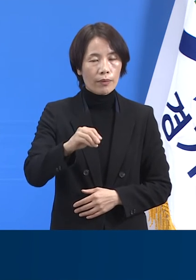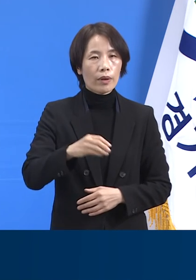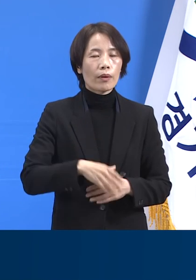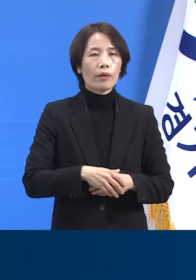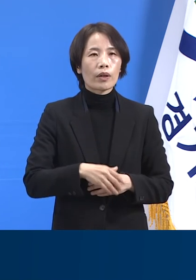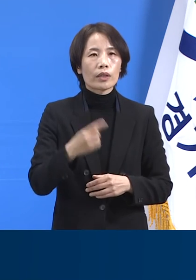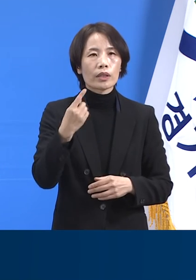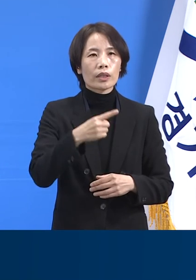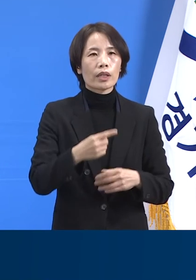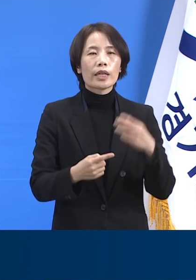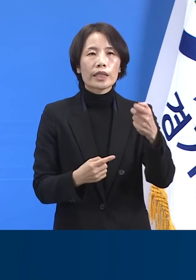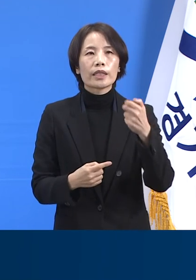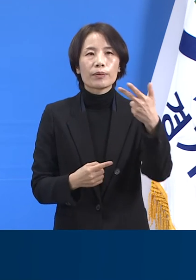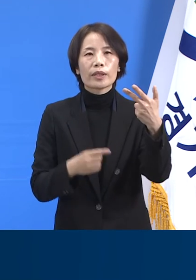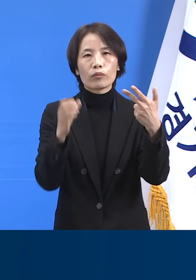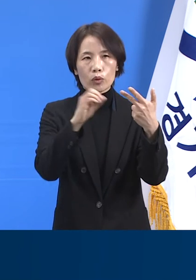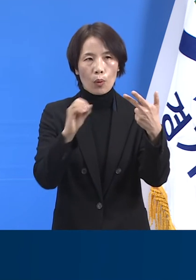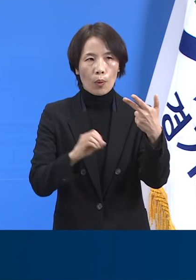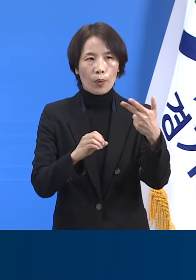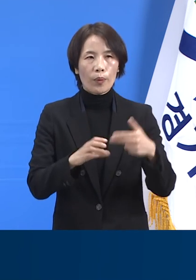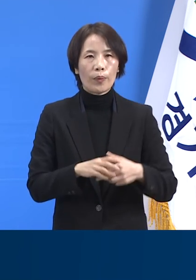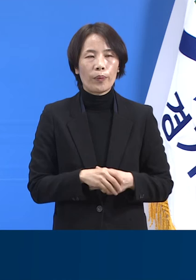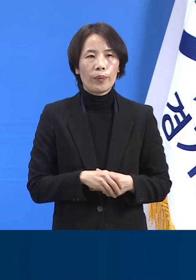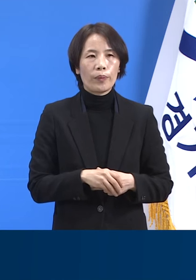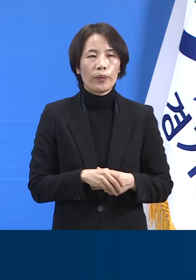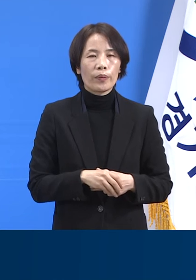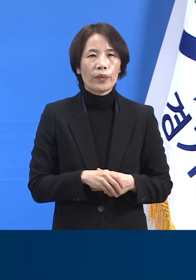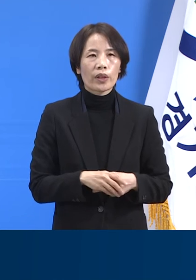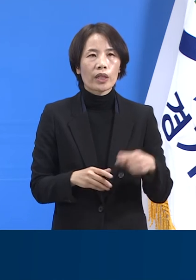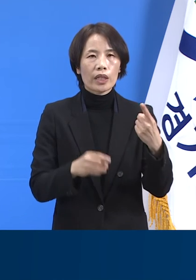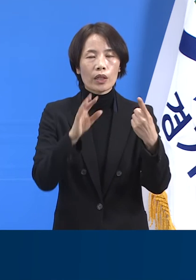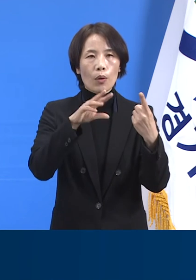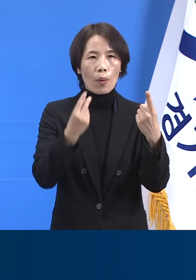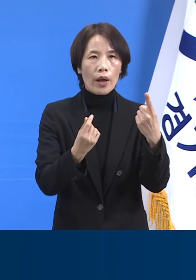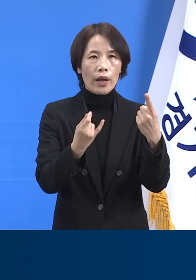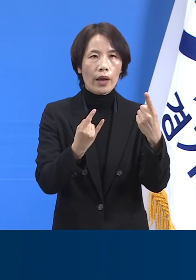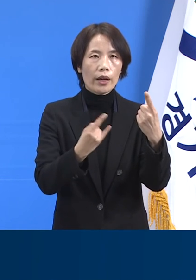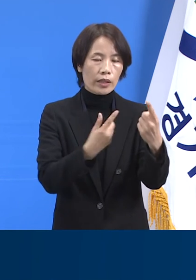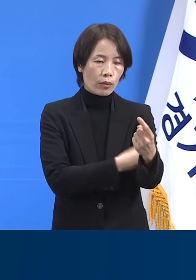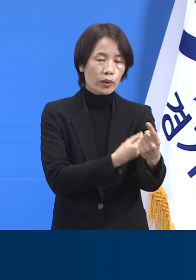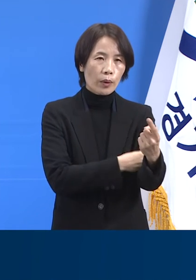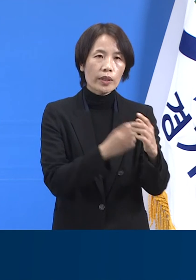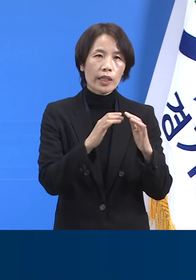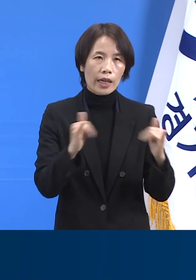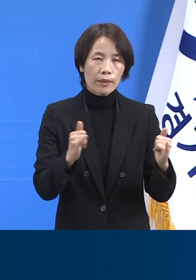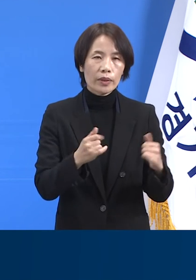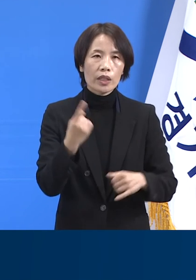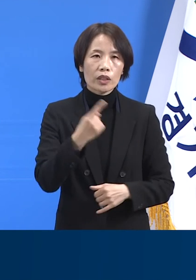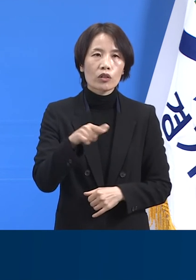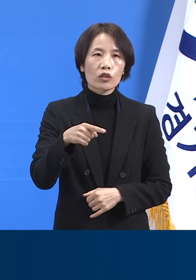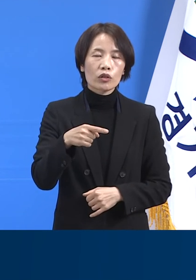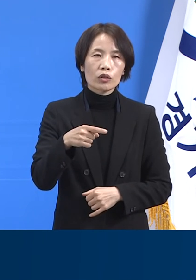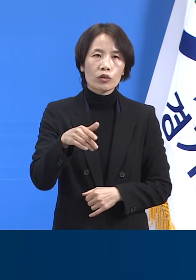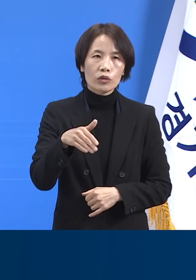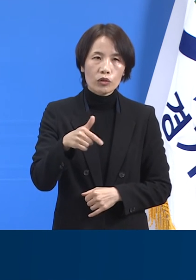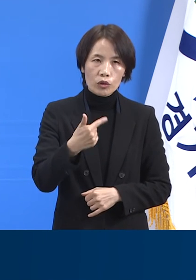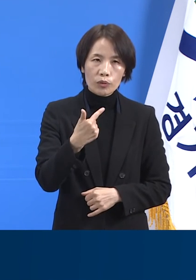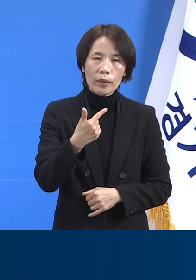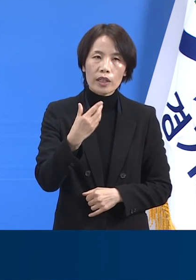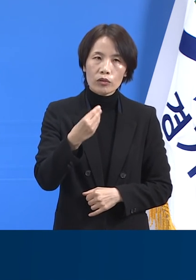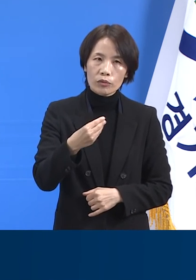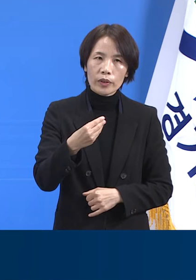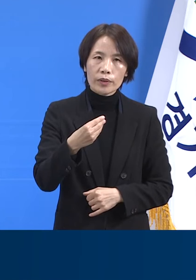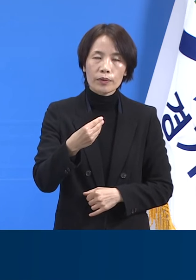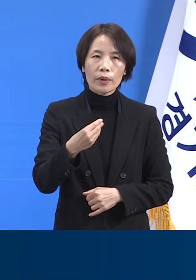대비 79.7%에 해당합니다. 1회 이상 접종받은 분들은 총 1,106만 1,095명으로